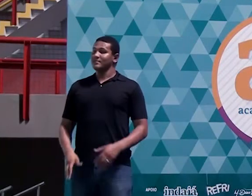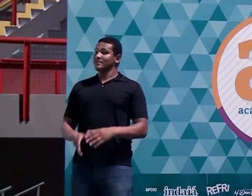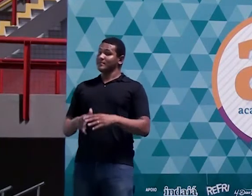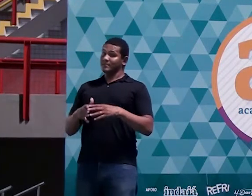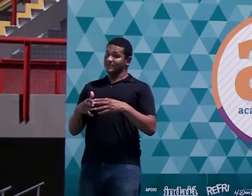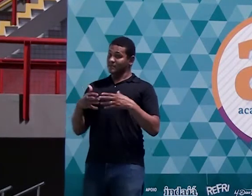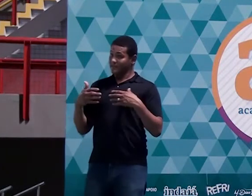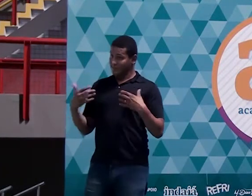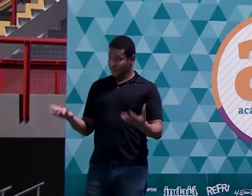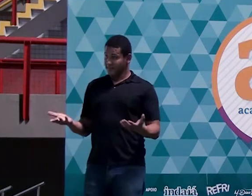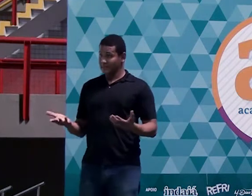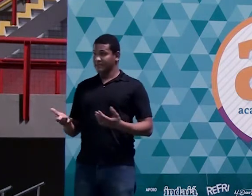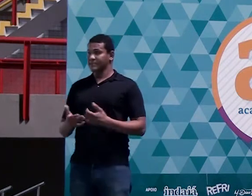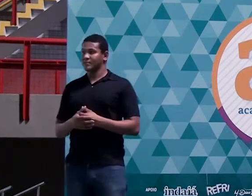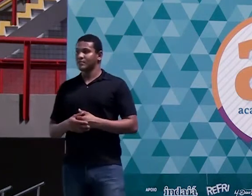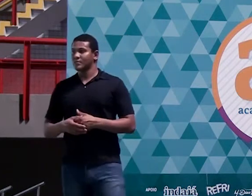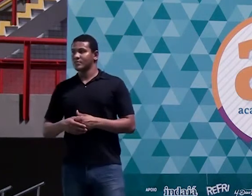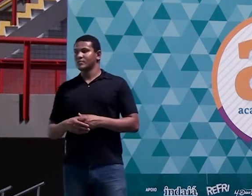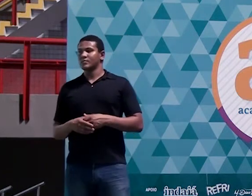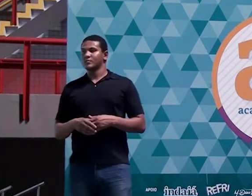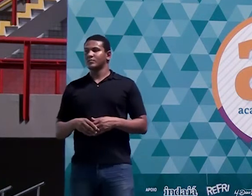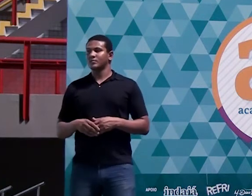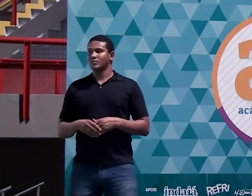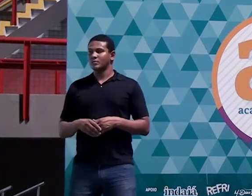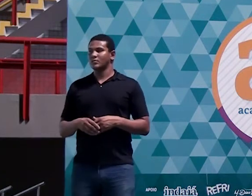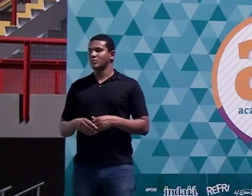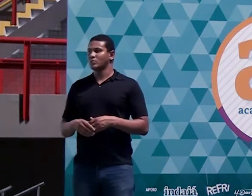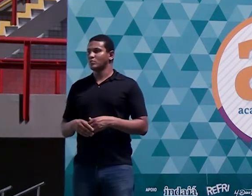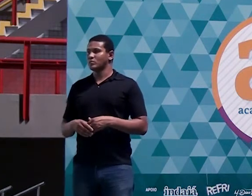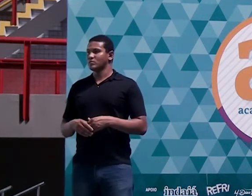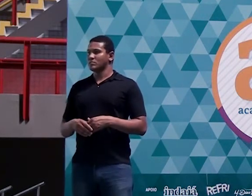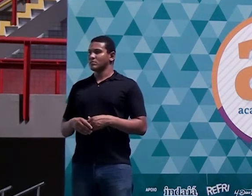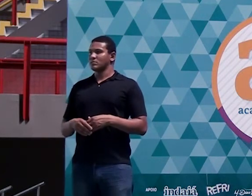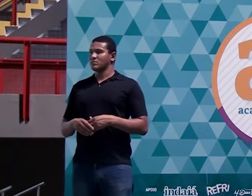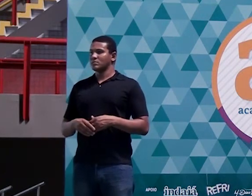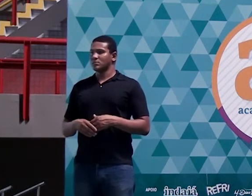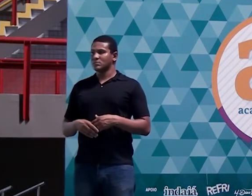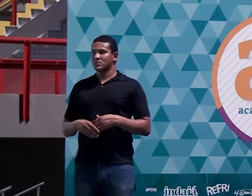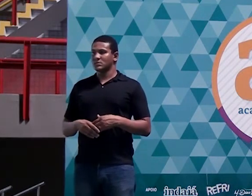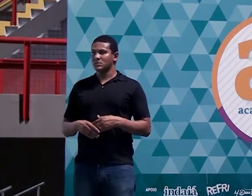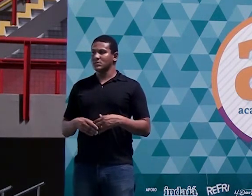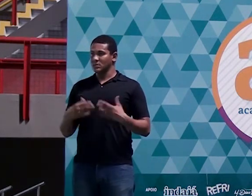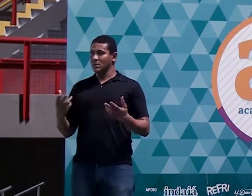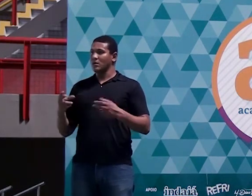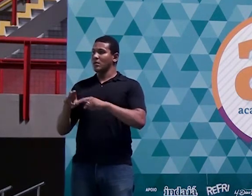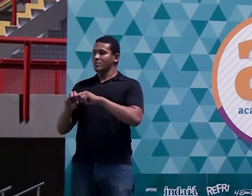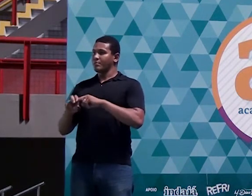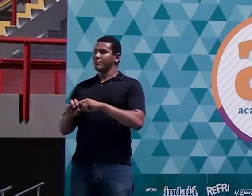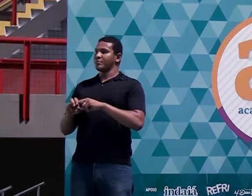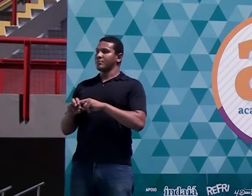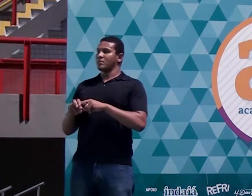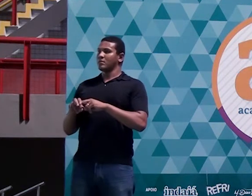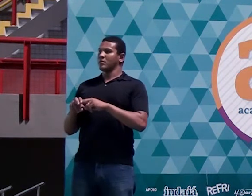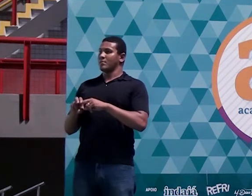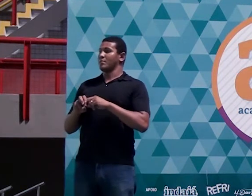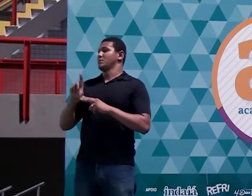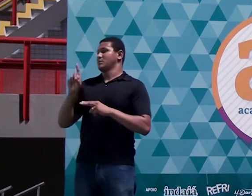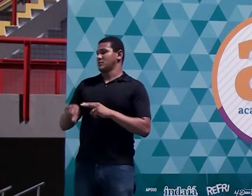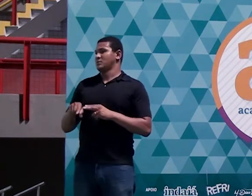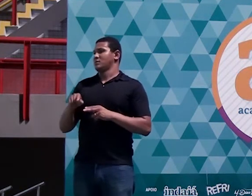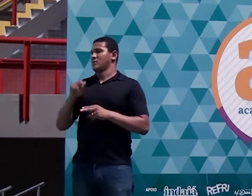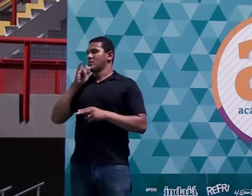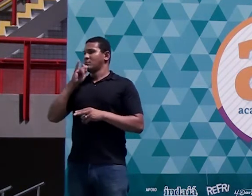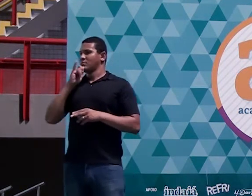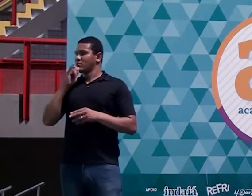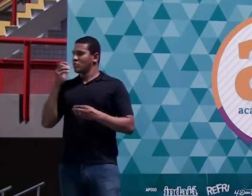existência dos atuais grupos extremistas no Oriente é considerado consequência das cruzadas na